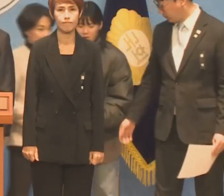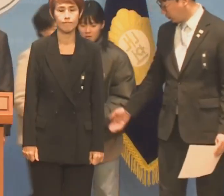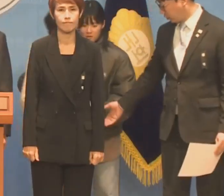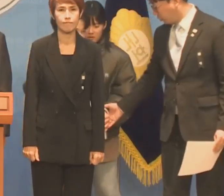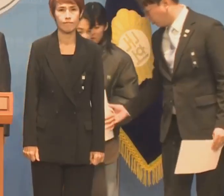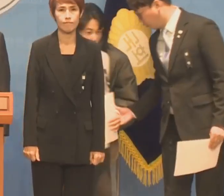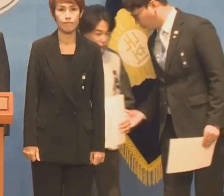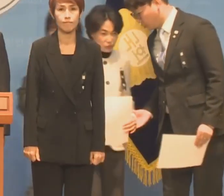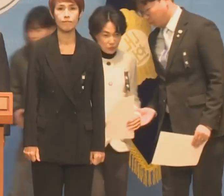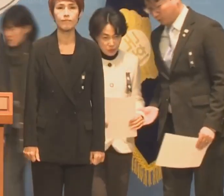인사하시죠. 네.